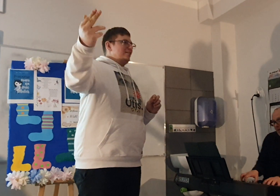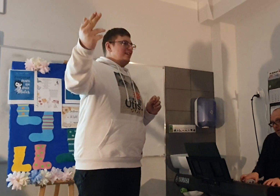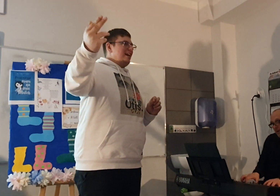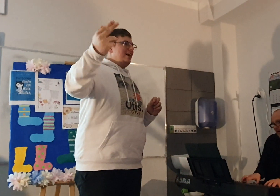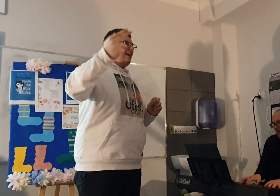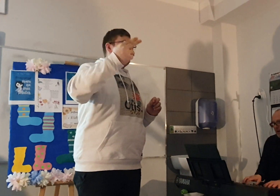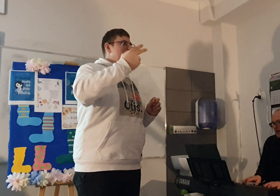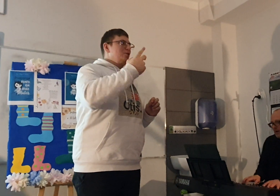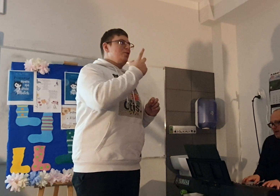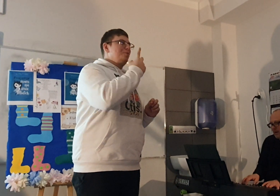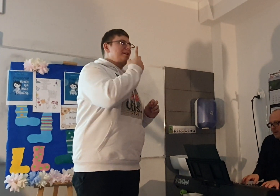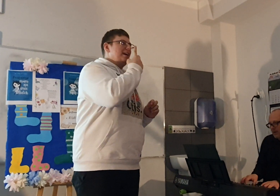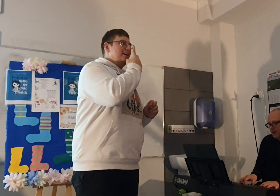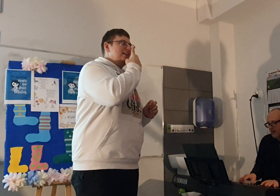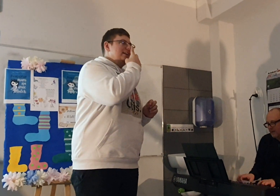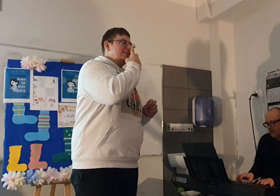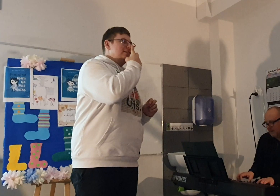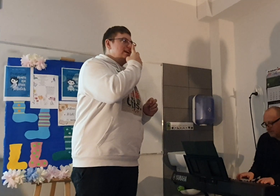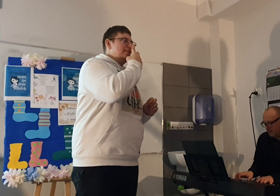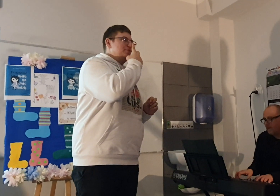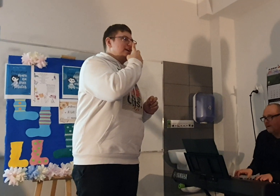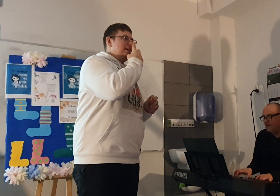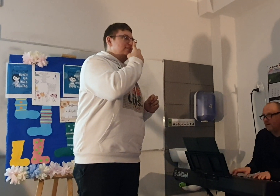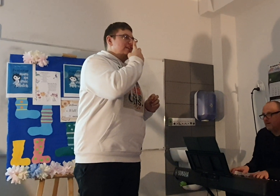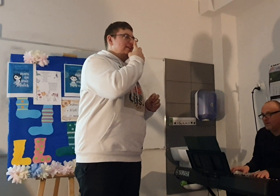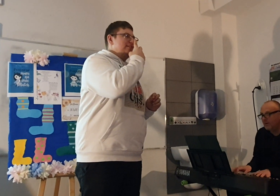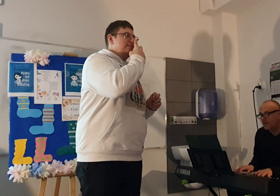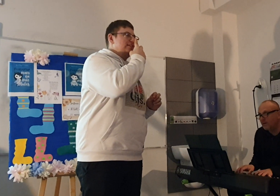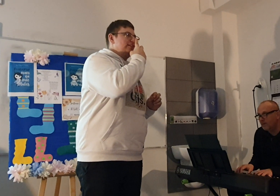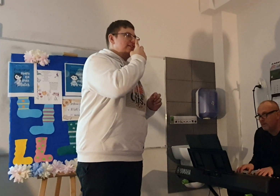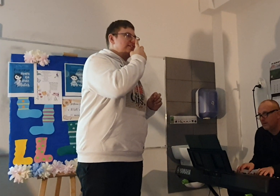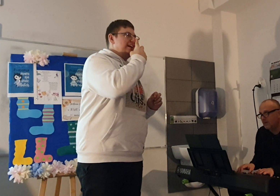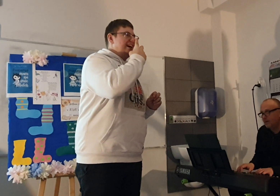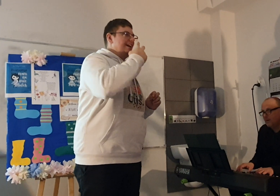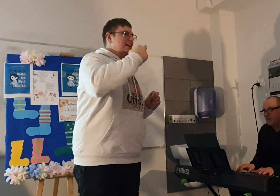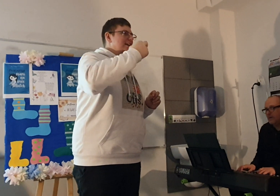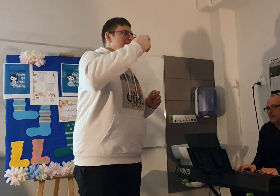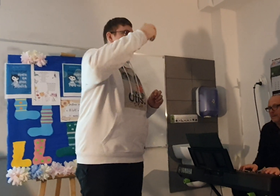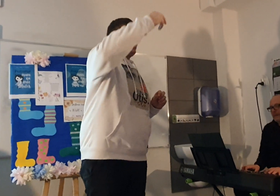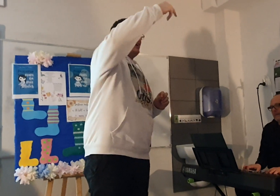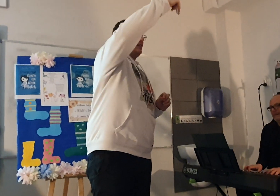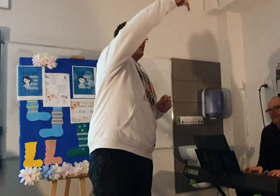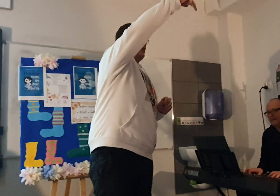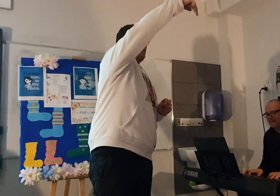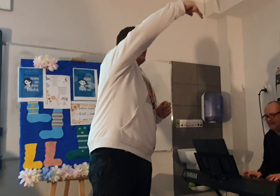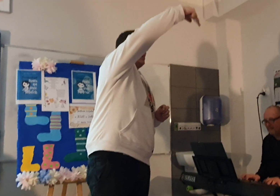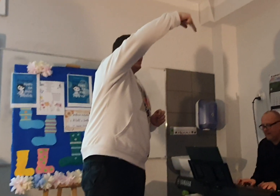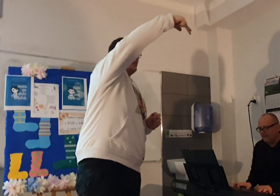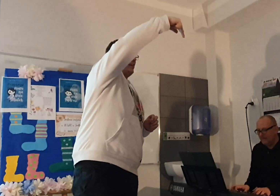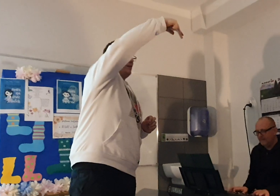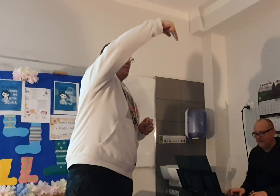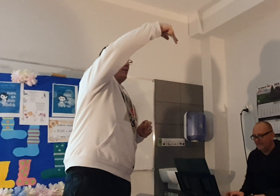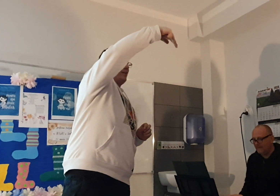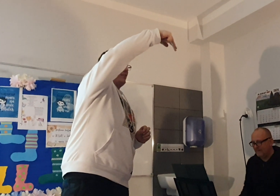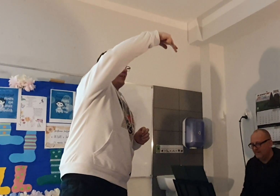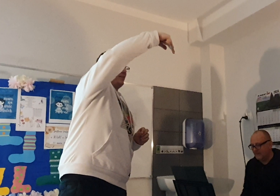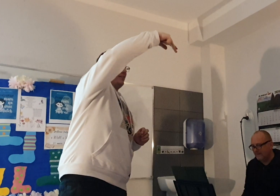papierosa upaliła papa nosa. Prędko, prędko